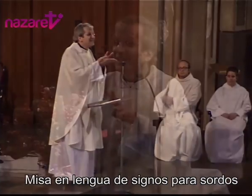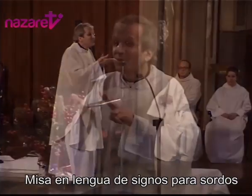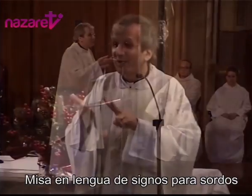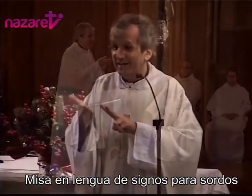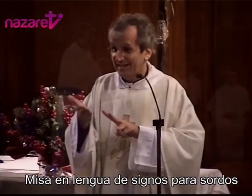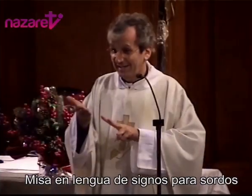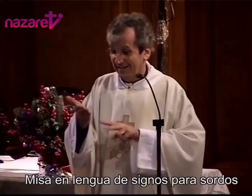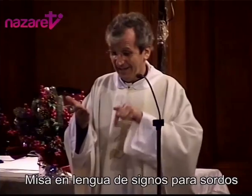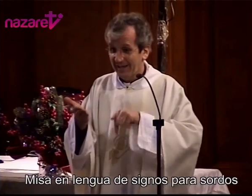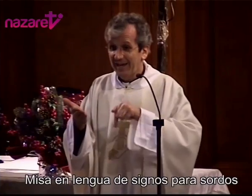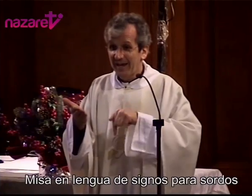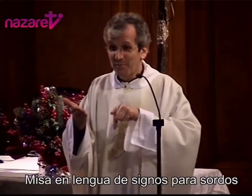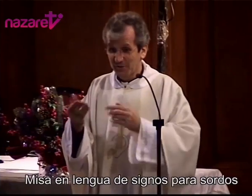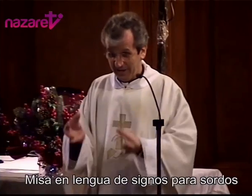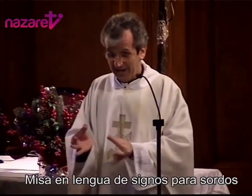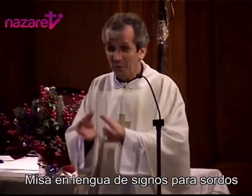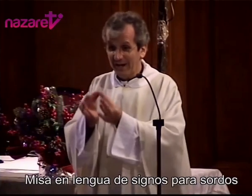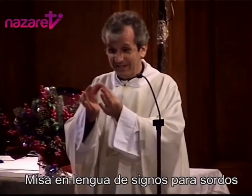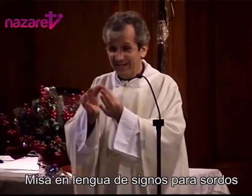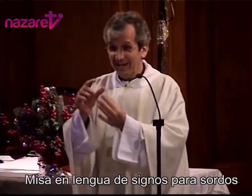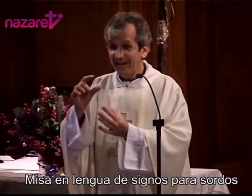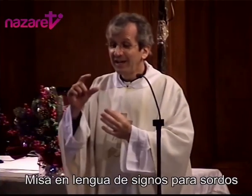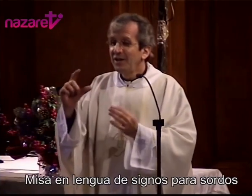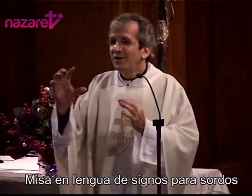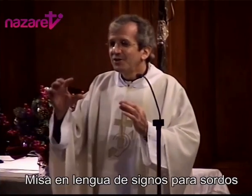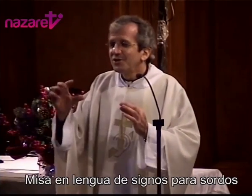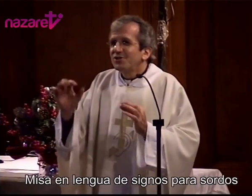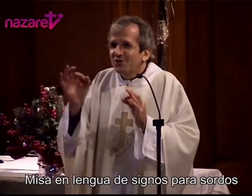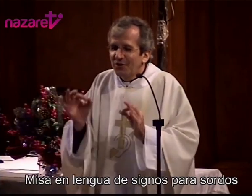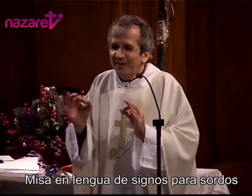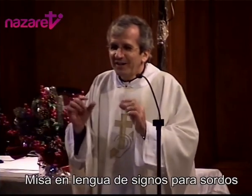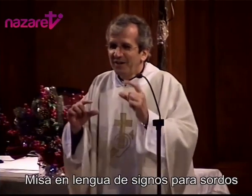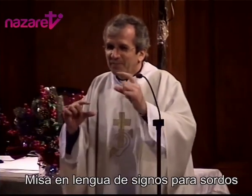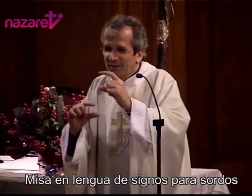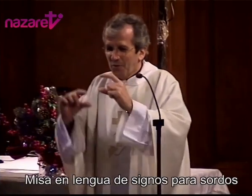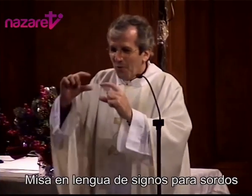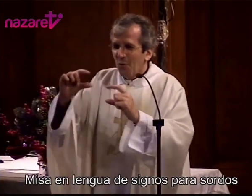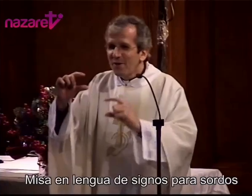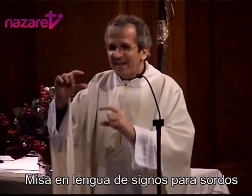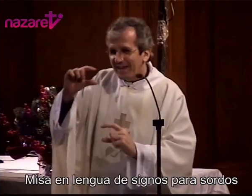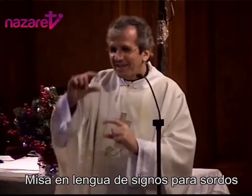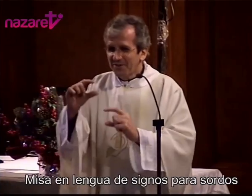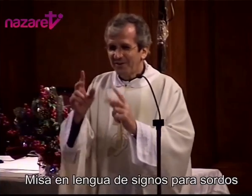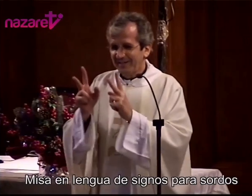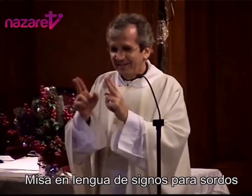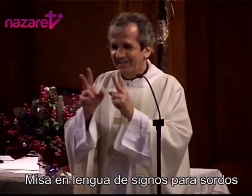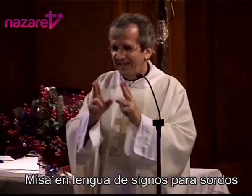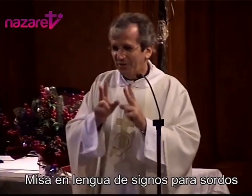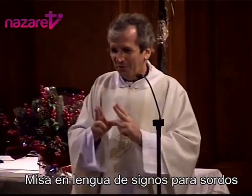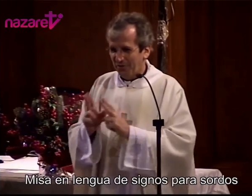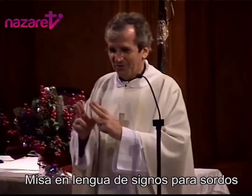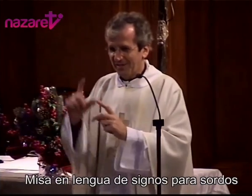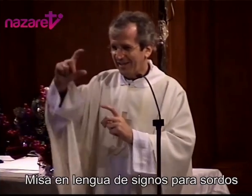las lecturas que leemos en la Eucaristía son un añadido